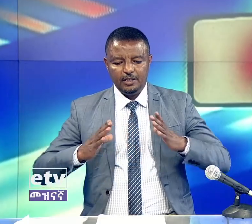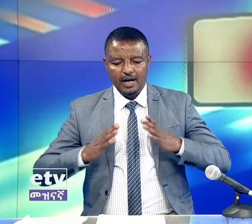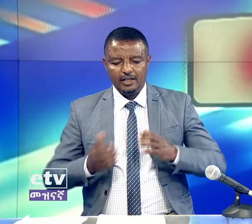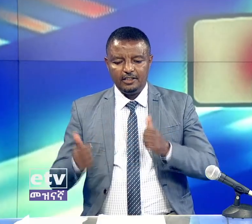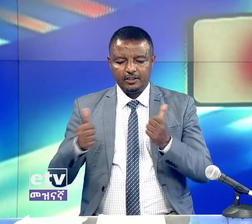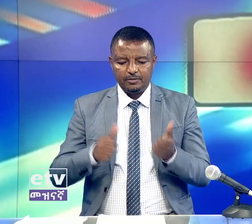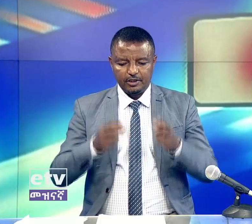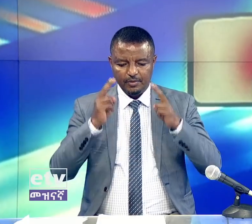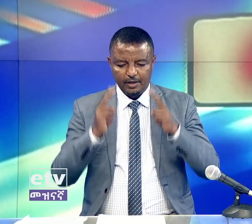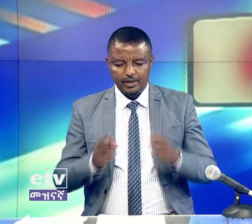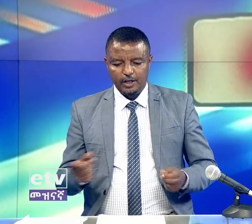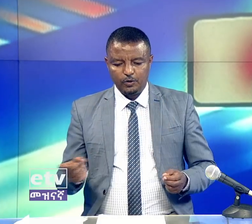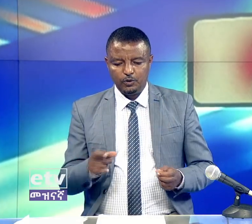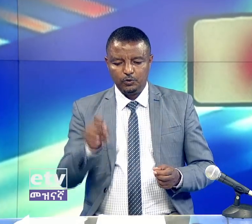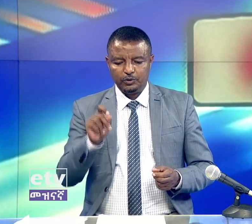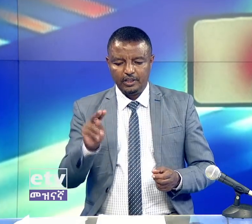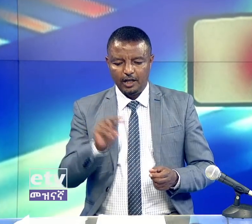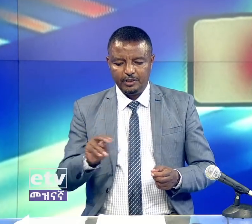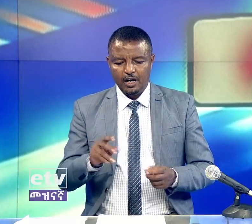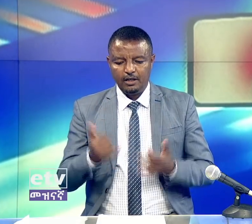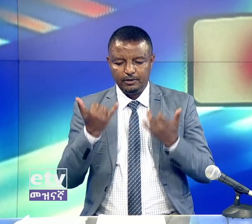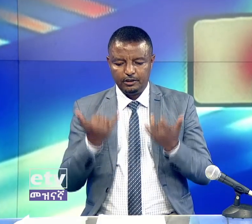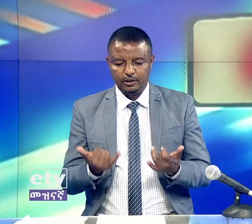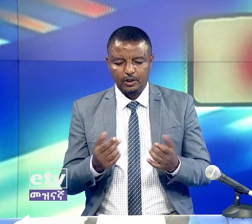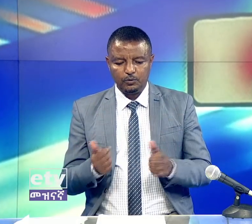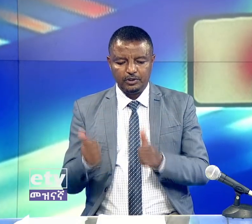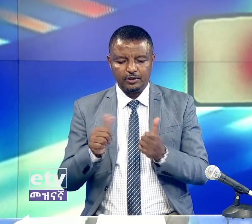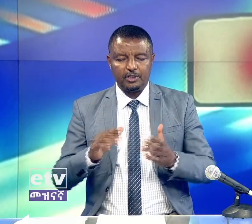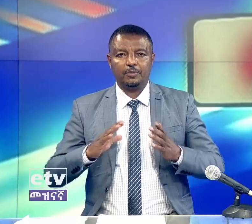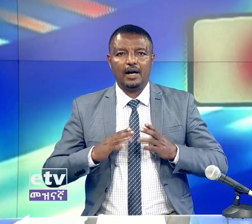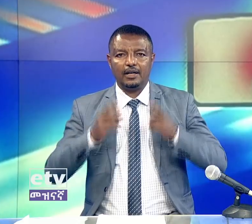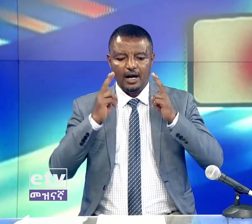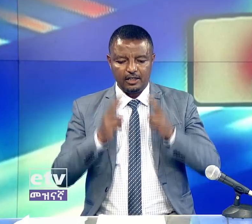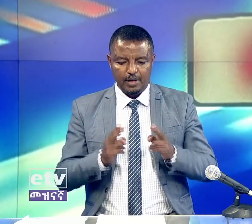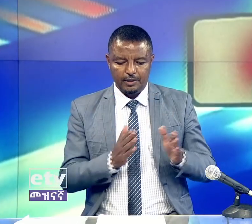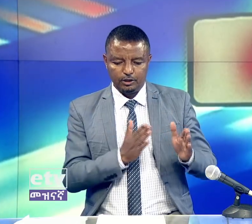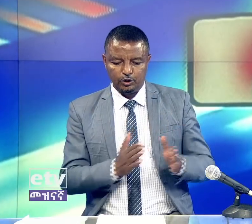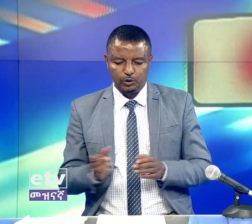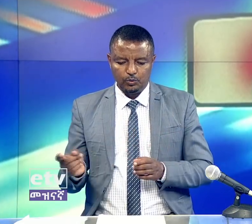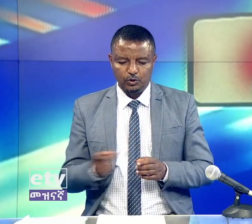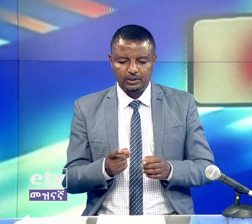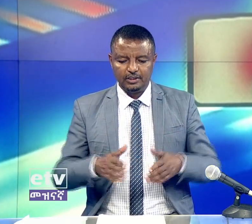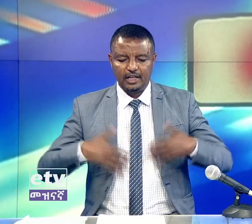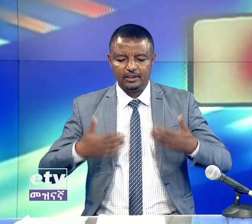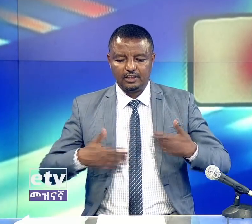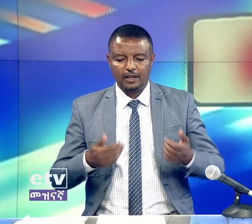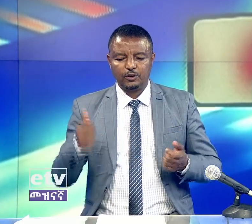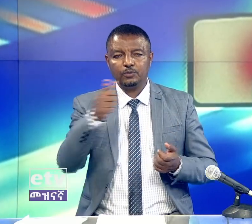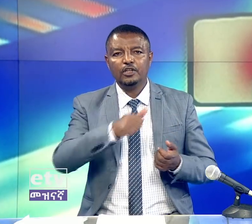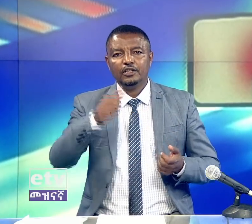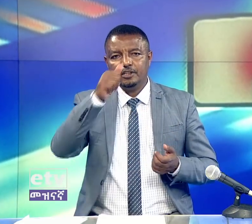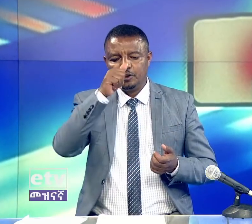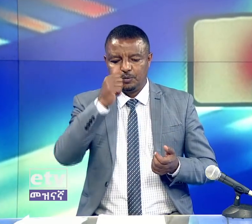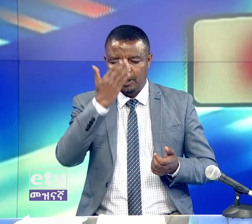ለዘመናት ለባለ ጥምቀት ማክበራ የሆኑ ጃልመዳ ለዘንድረው የጥምቀት በዓል አከባበር ዝግጁ መሆኑን